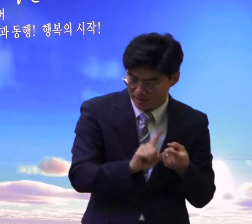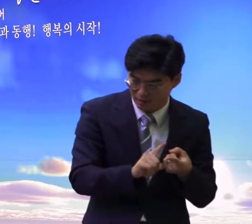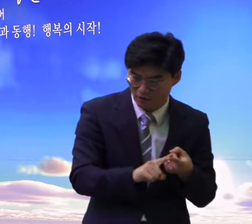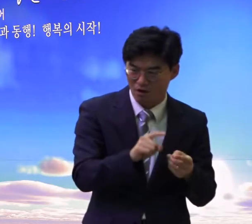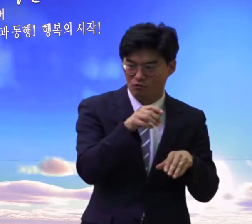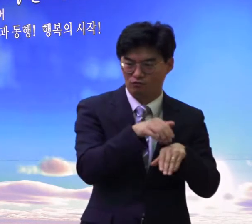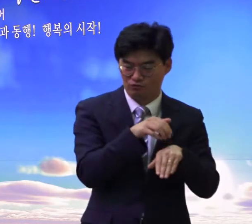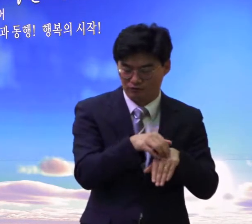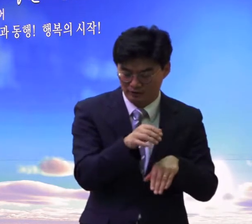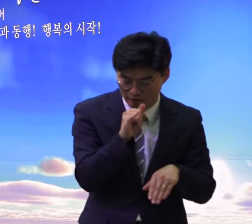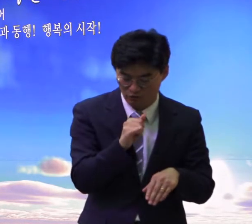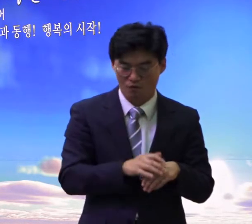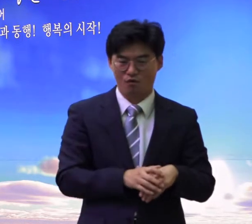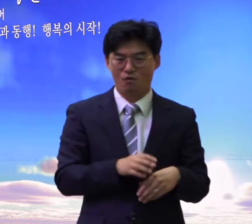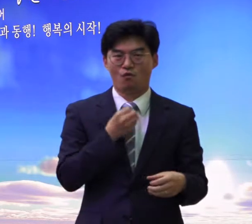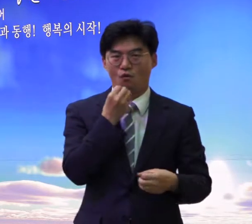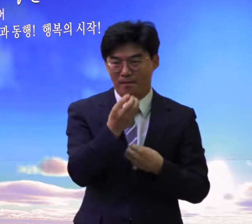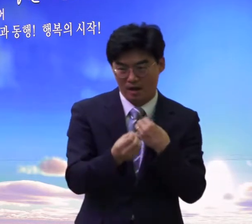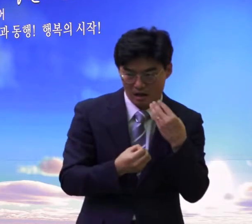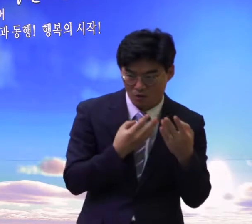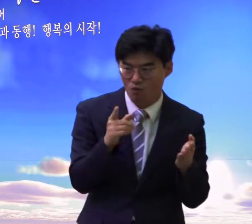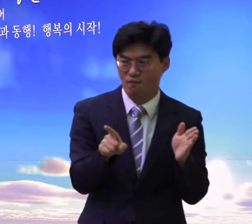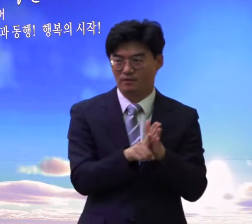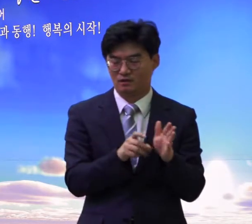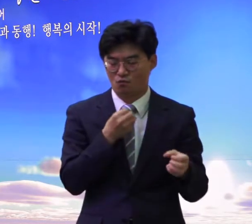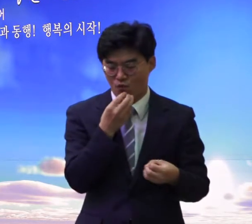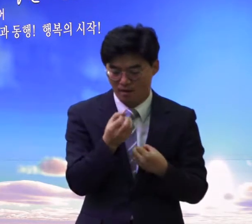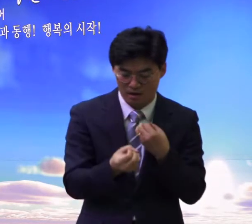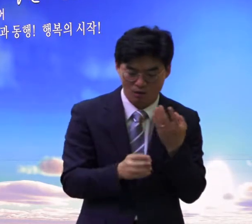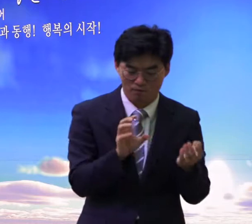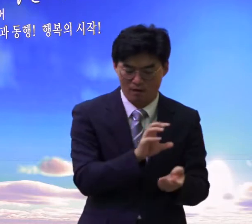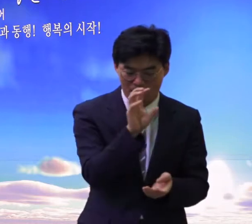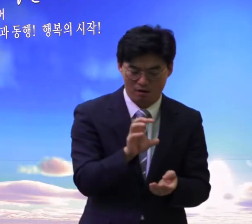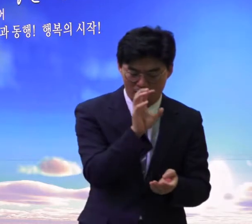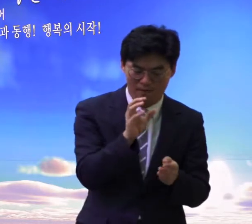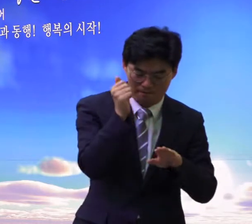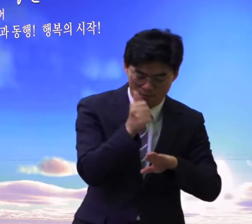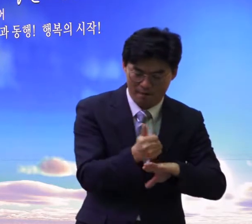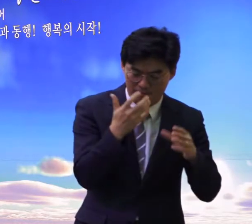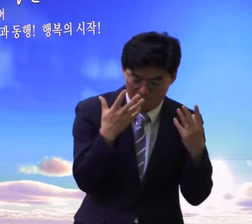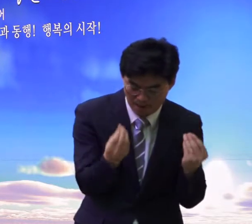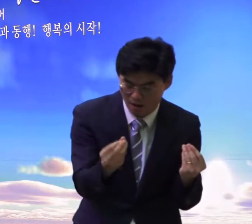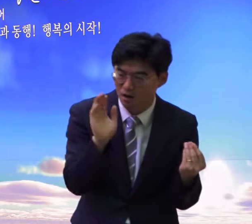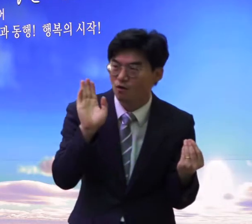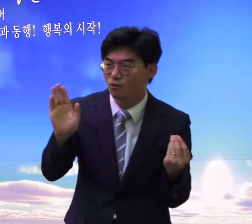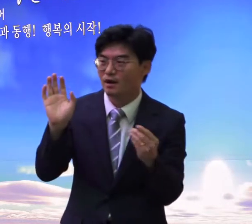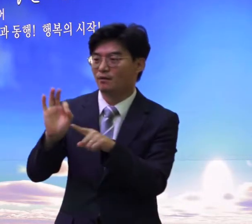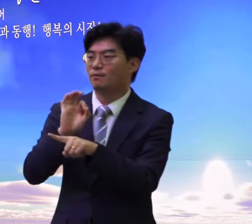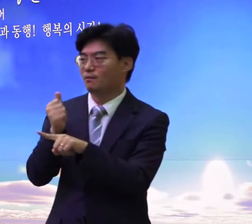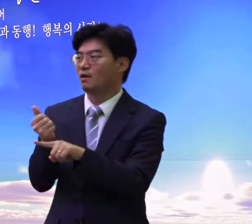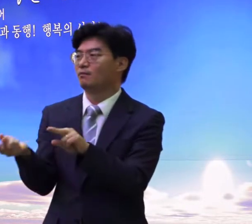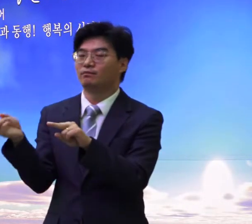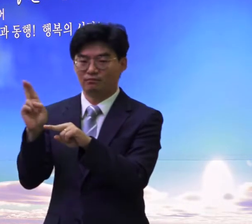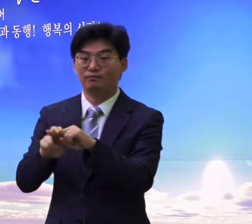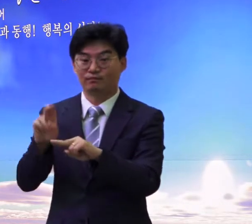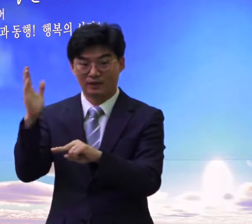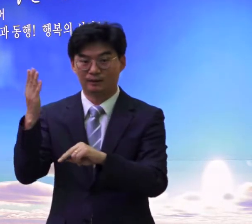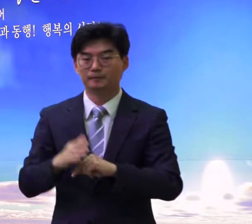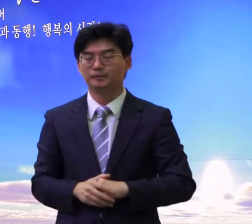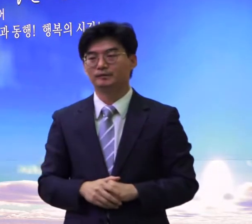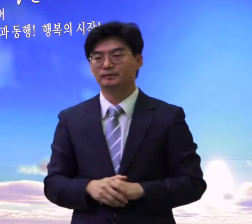다윗의 인생을 여러분 보시면 다윗이 그의 인생 속에서 수많은 시간을 광야에서 보냈습니다.